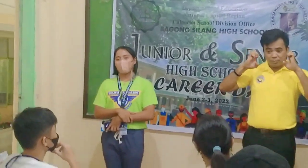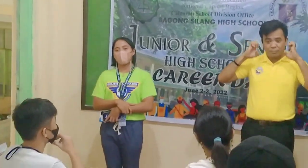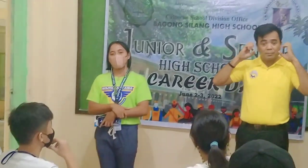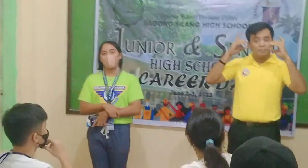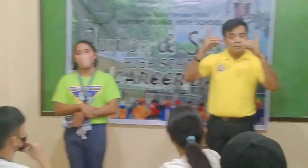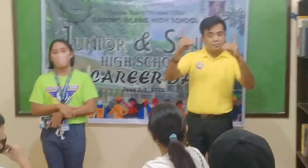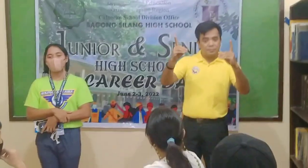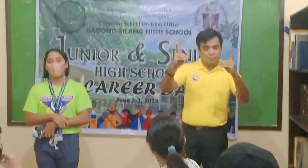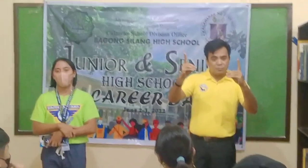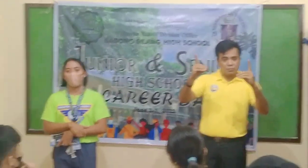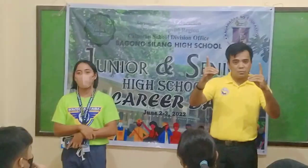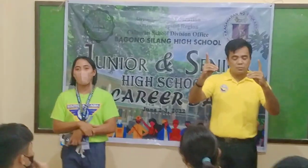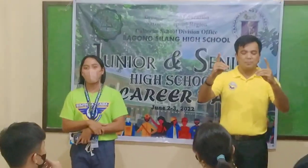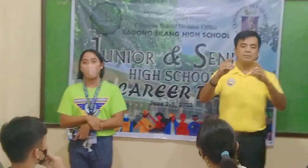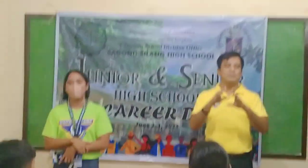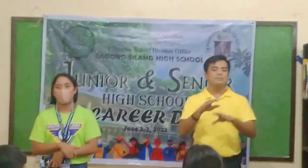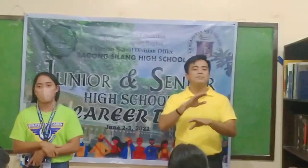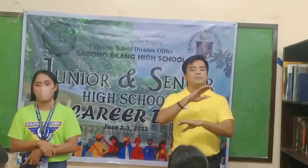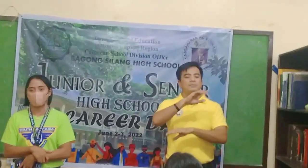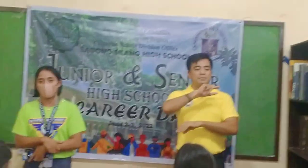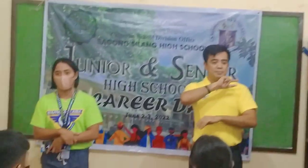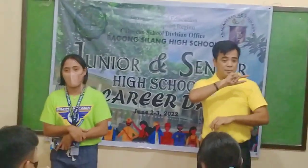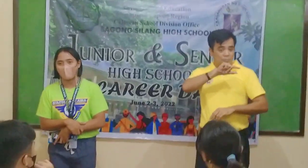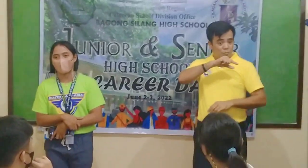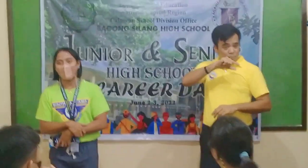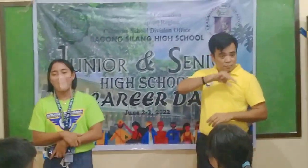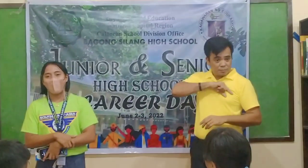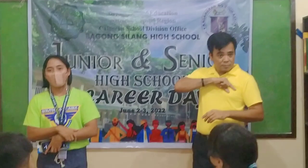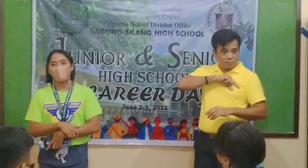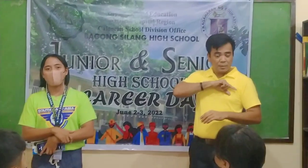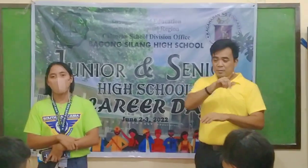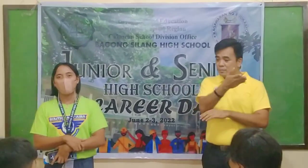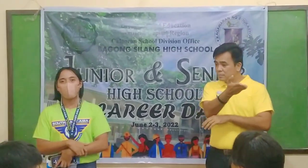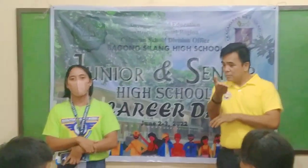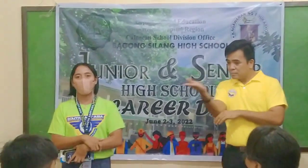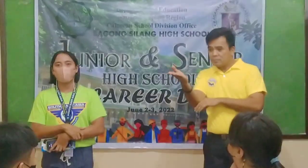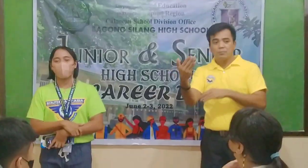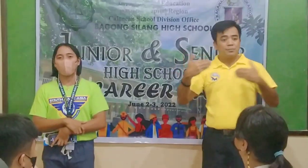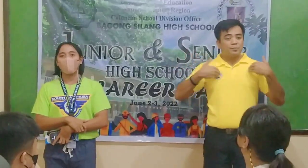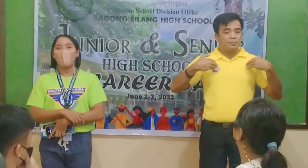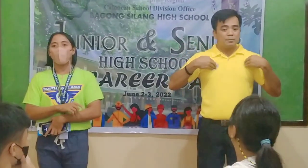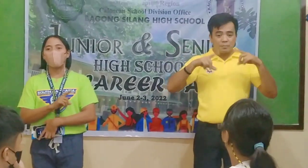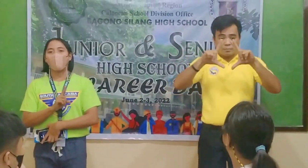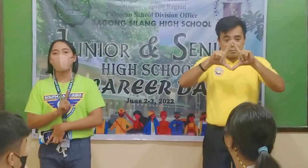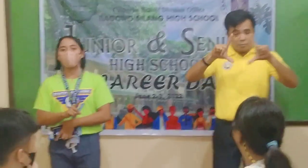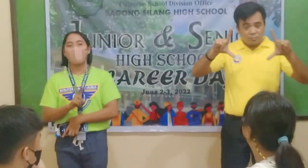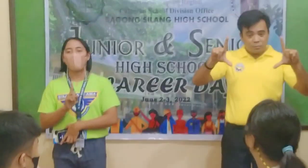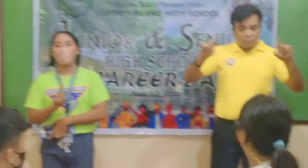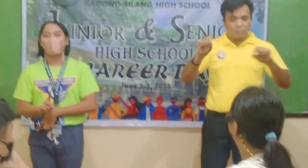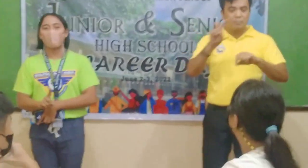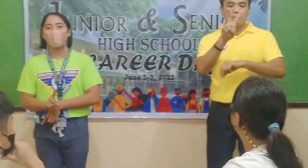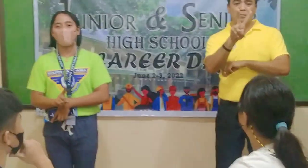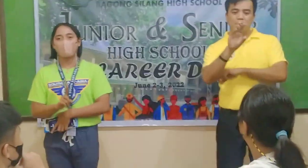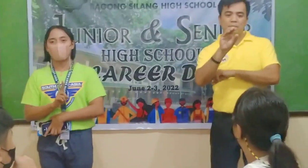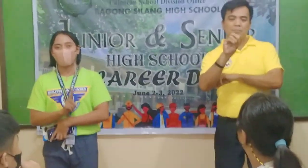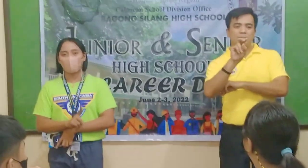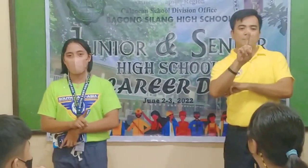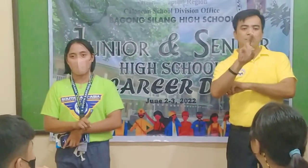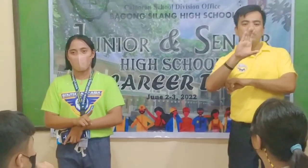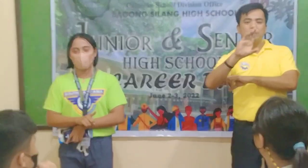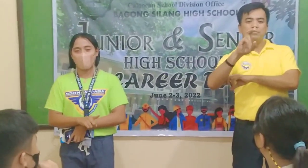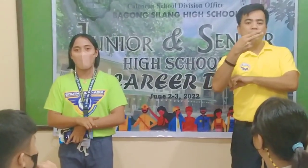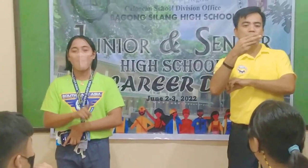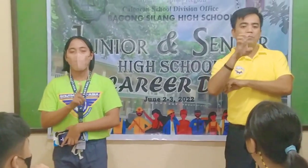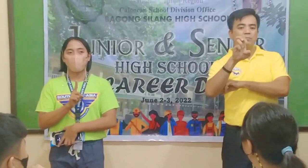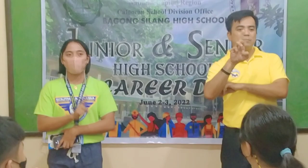DepEd, sabihin sila po ay qualified vouchers. Yan. Ang ibig sabihin mo ng voucher, wala ko silang babayaran kay